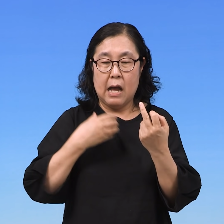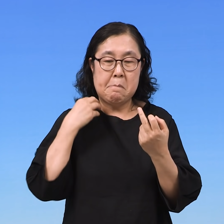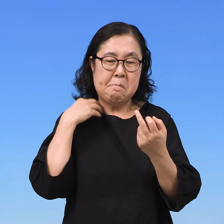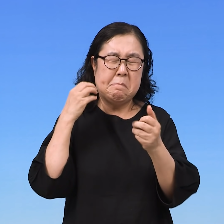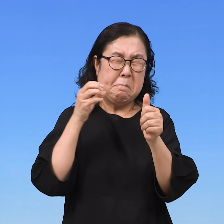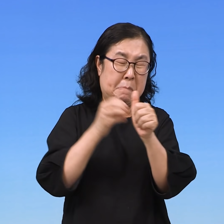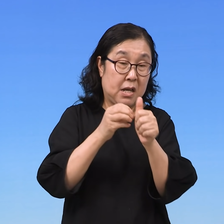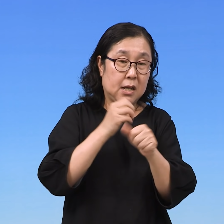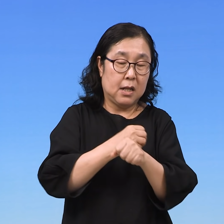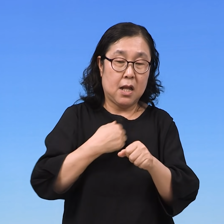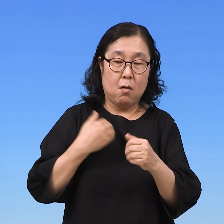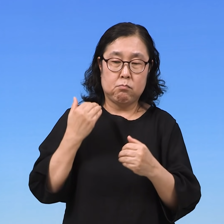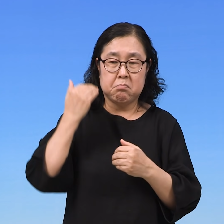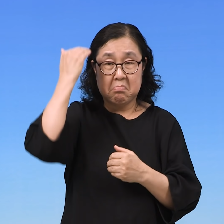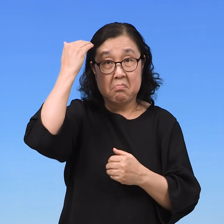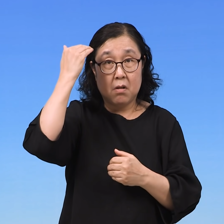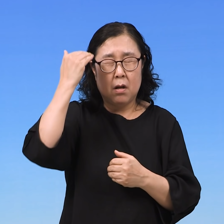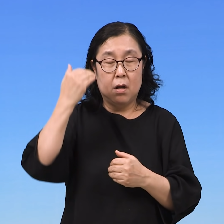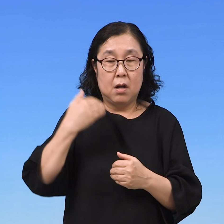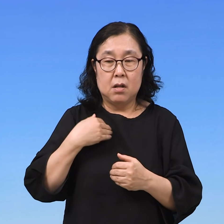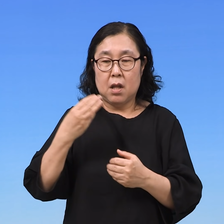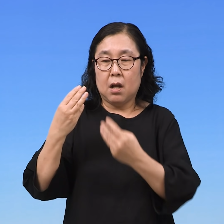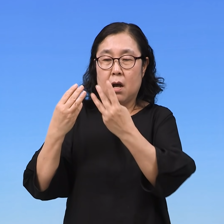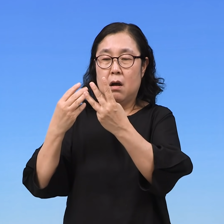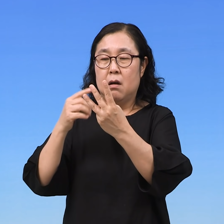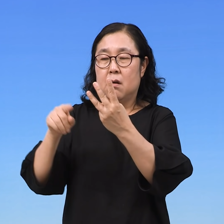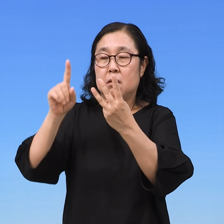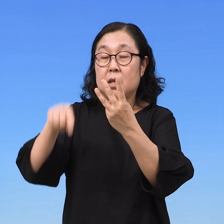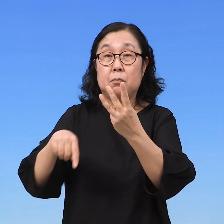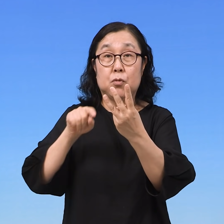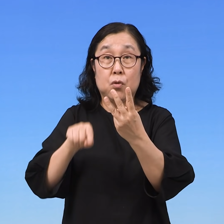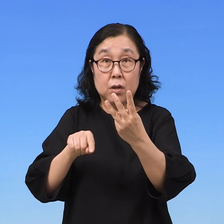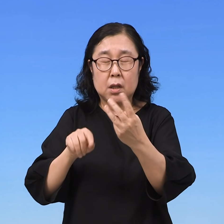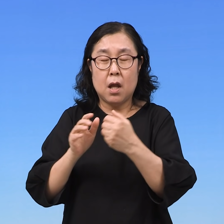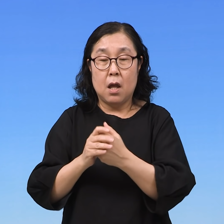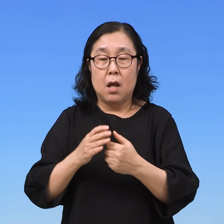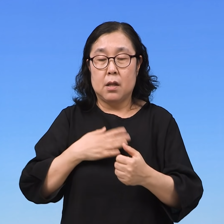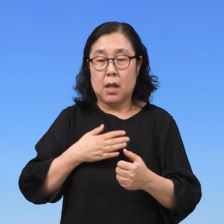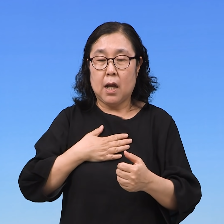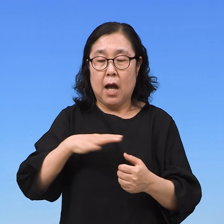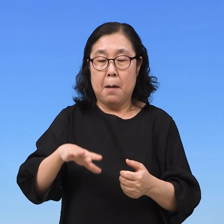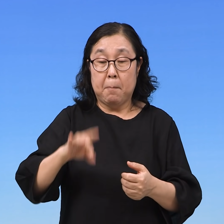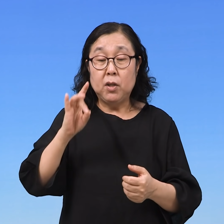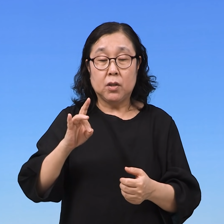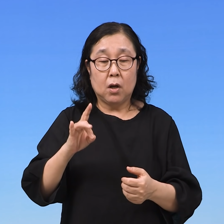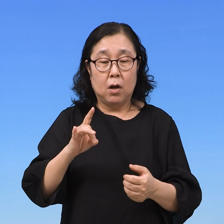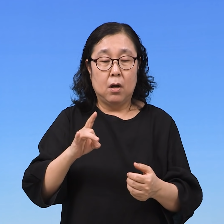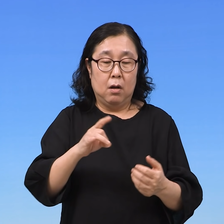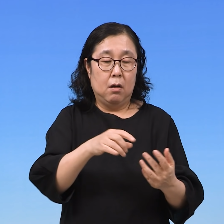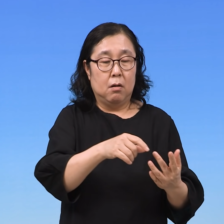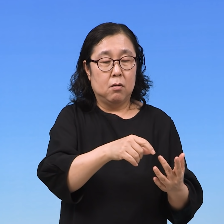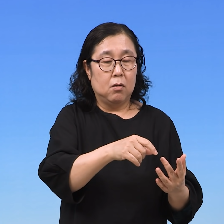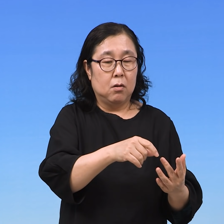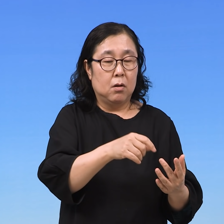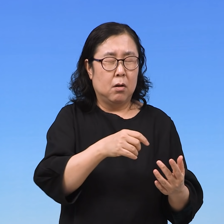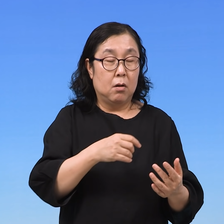놈인데, 아니 내가 그래도 어른인데, 아니 내가 좌하면 네 우하고 내가 우하면 좌하라 그러면 그